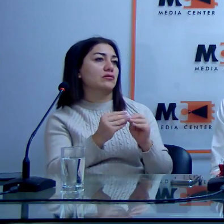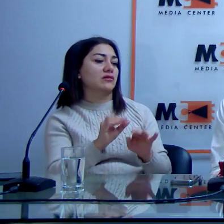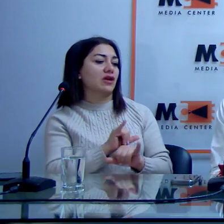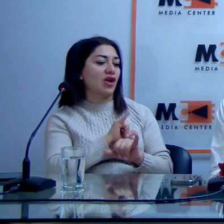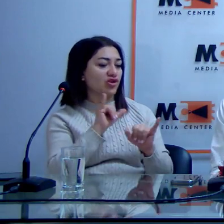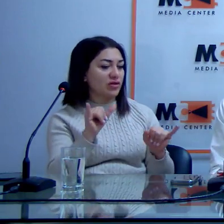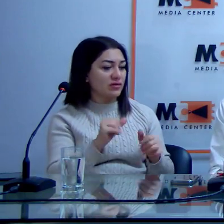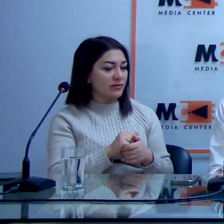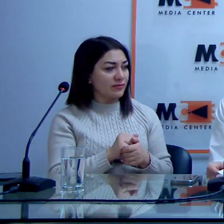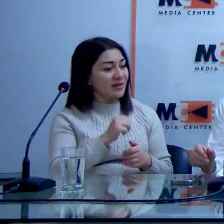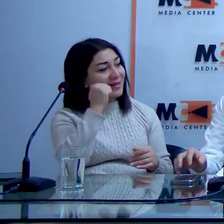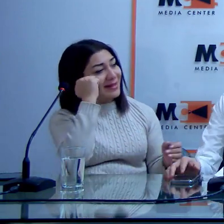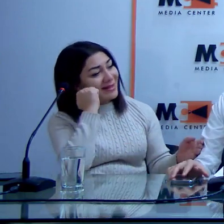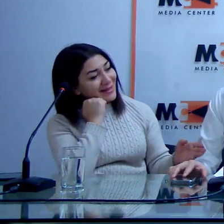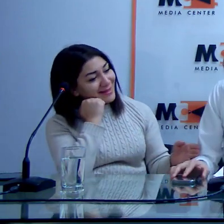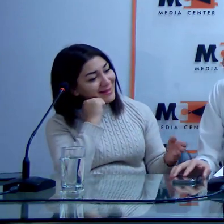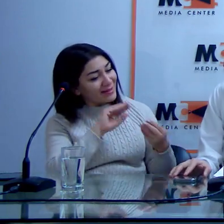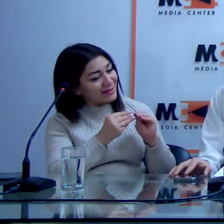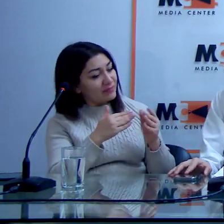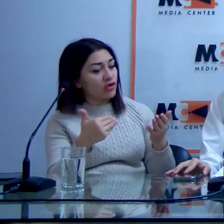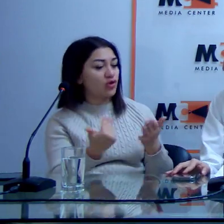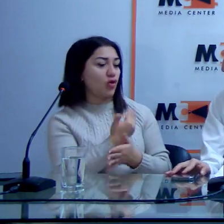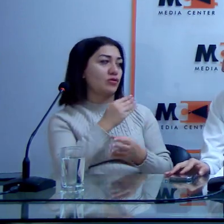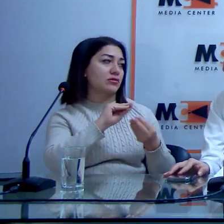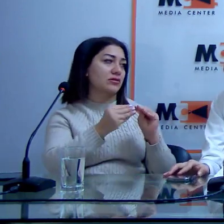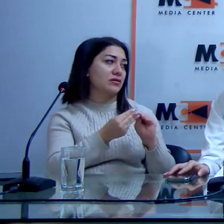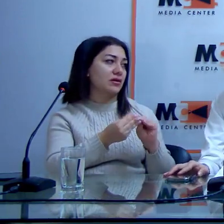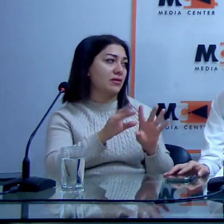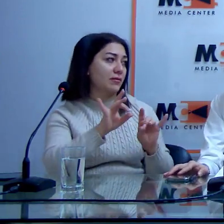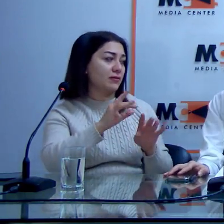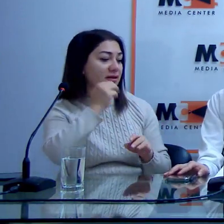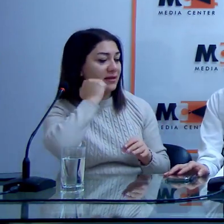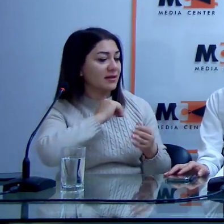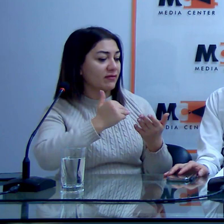խնդրեմ։ Հին խնդիրները եւ նոր մարտահրավերները։